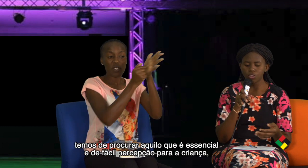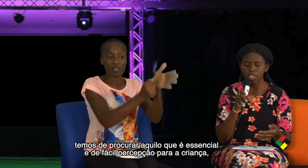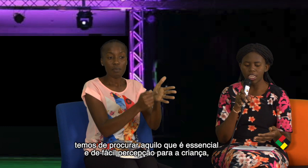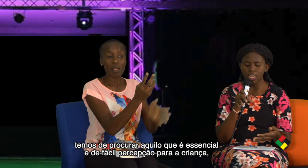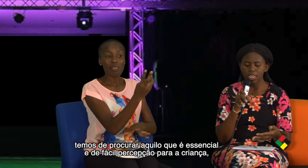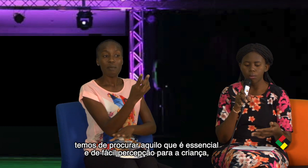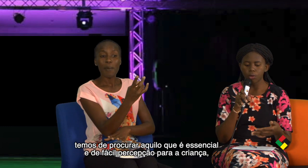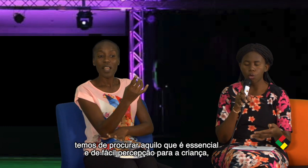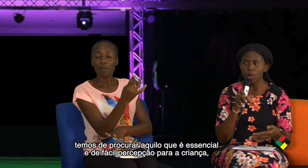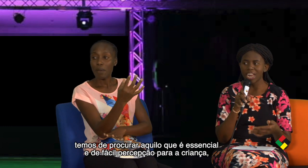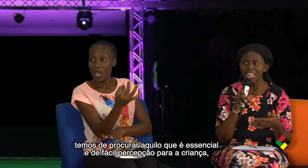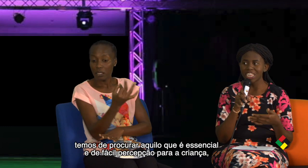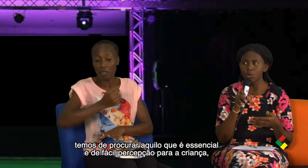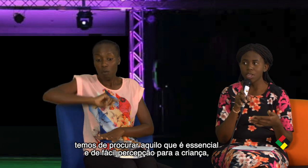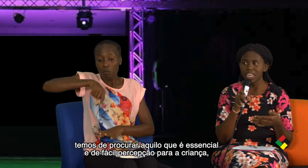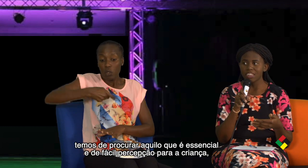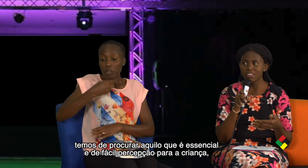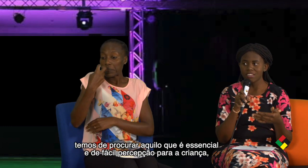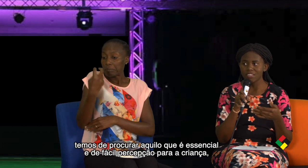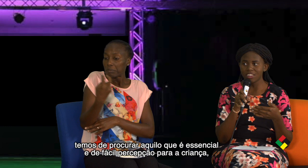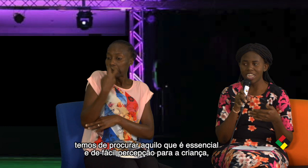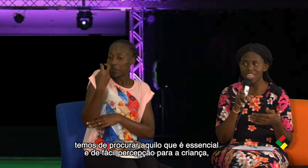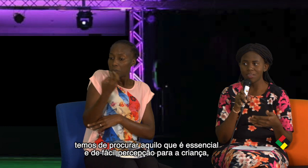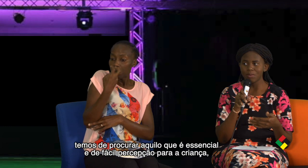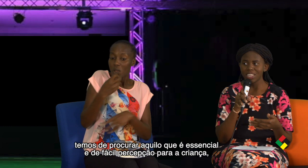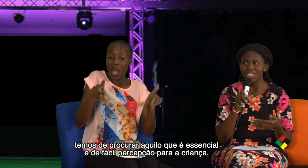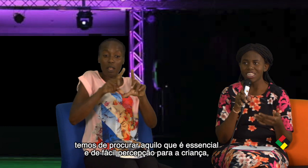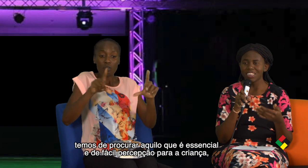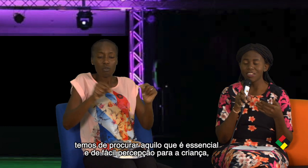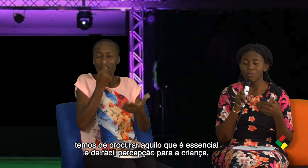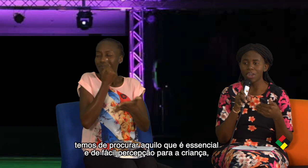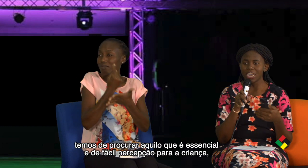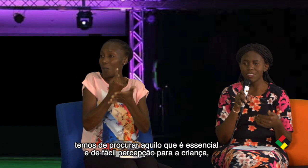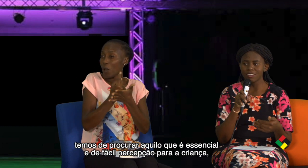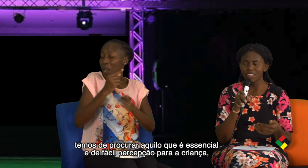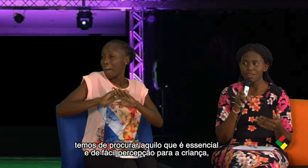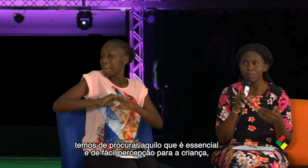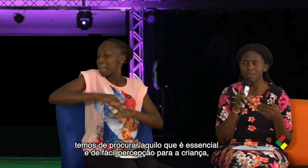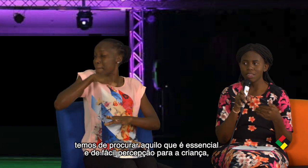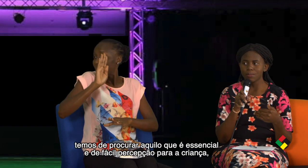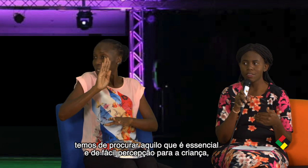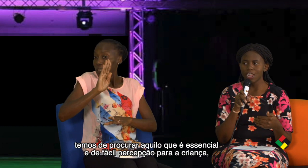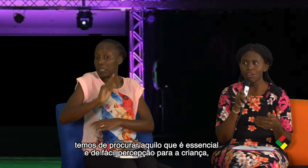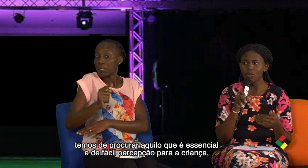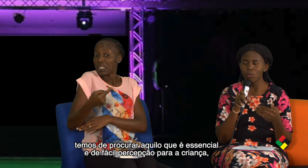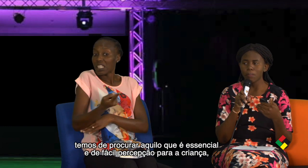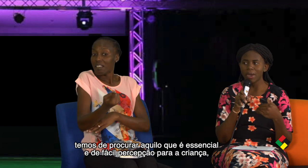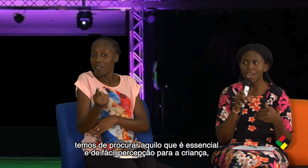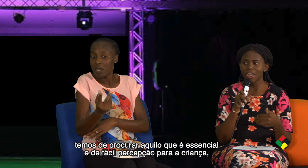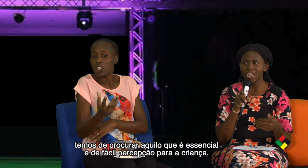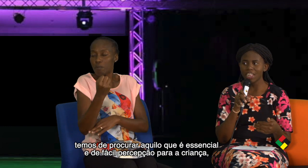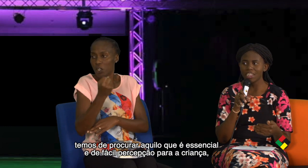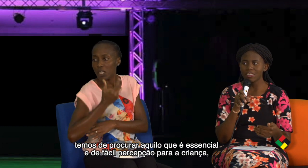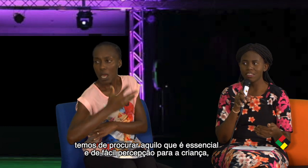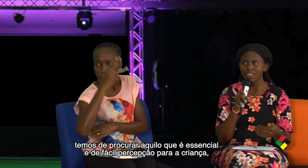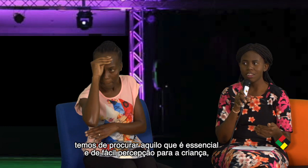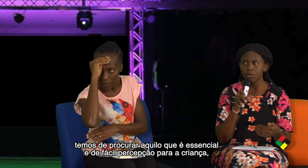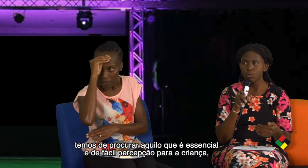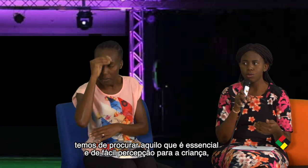que procurar aquilo que é essencial e de fácil percepção para a criança. Porque